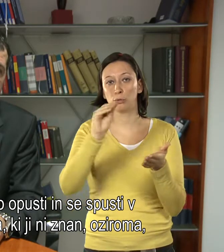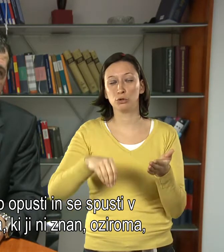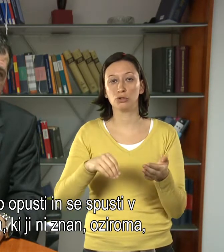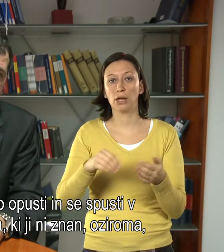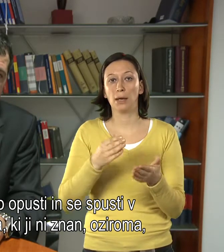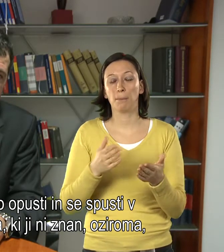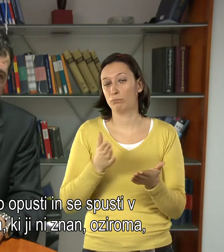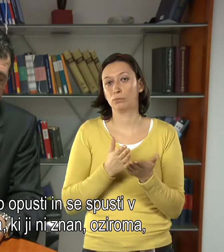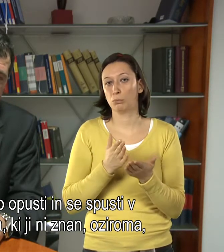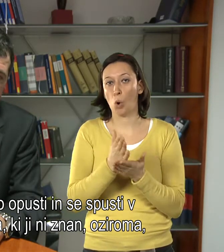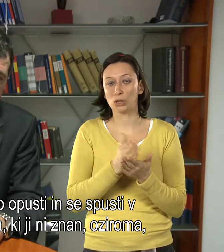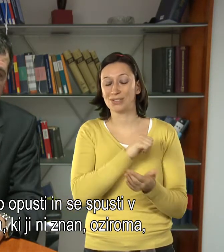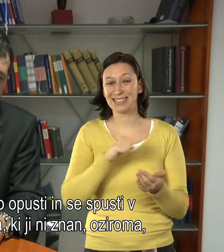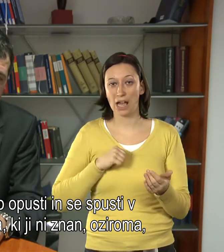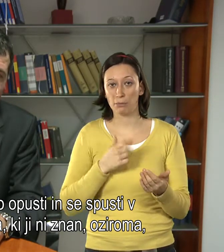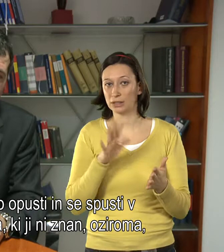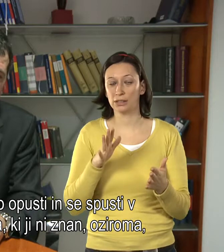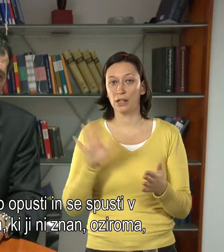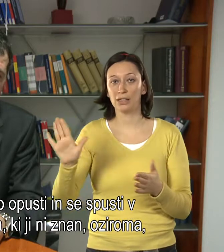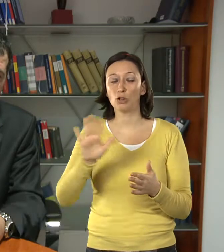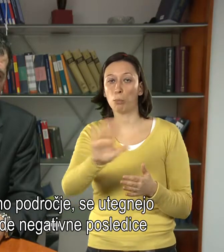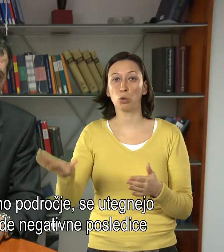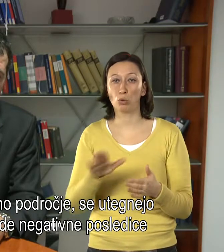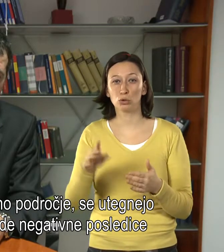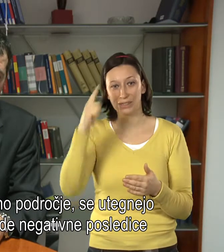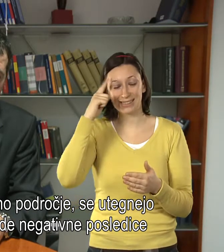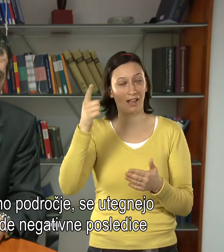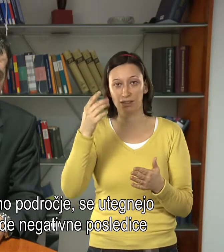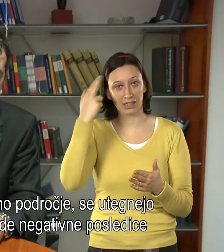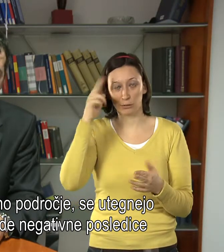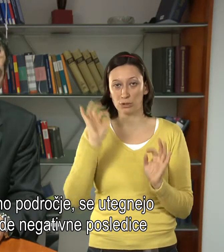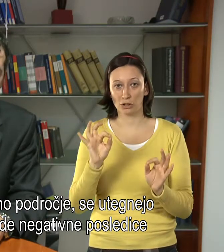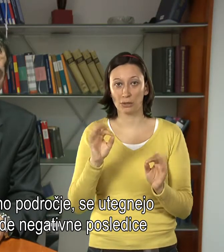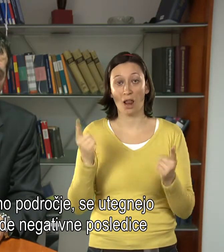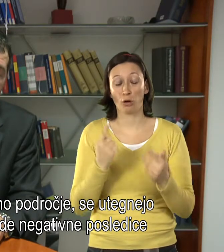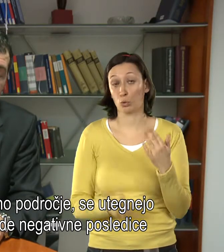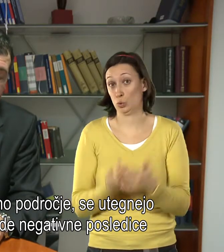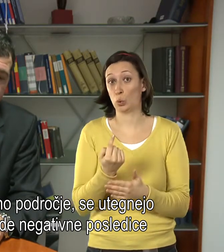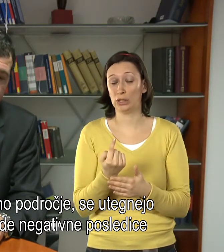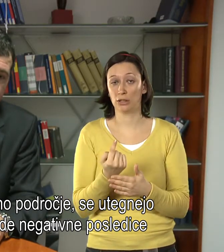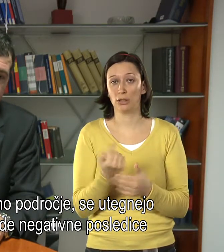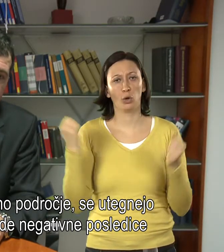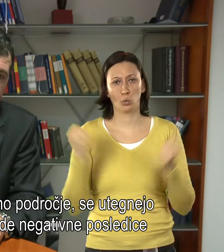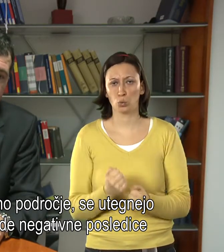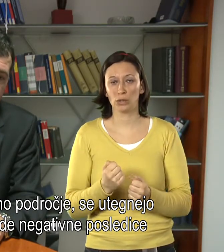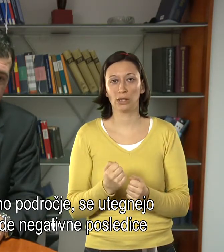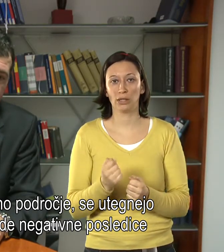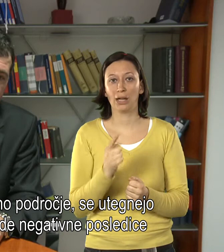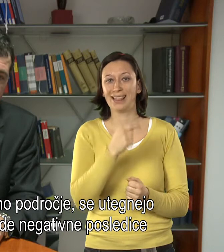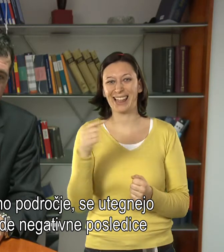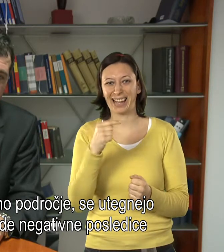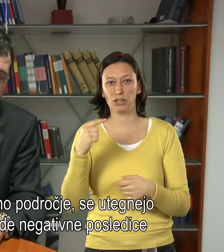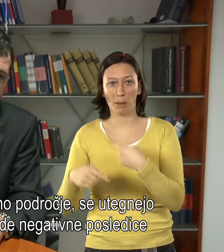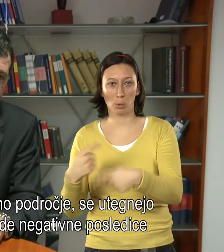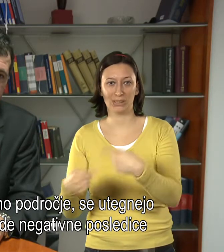ki ji ni znan oziroma ki ne sodi v njeno področje, se utegnejo zgoditi zelo